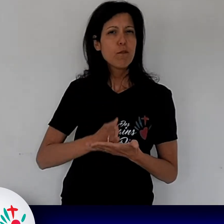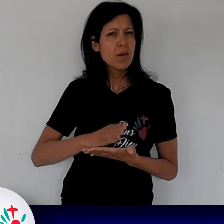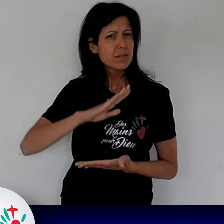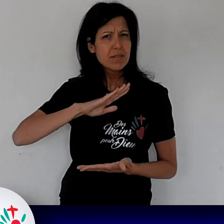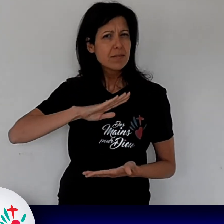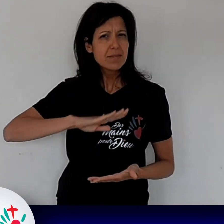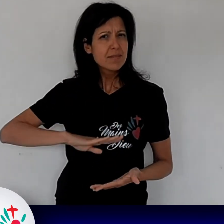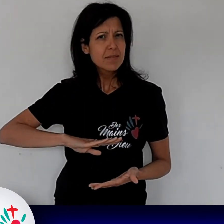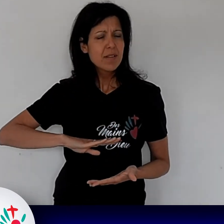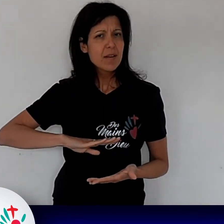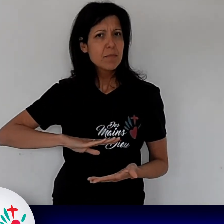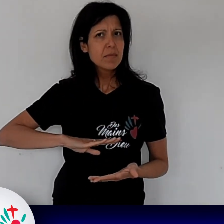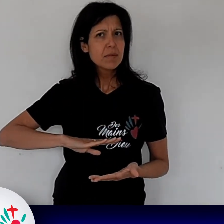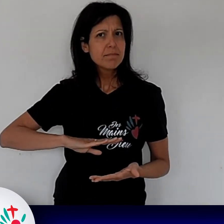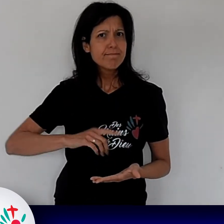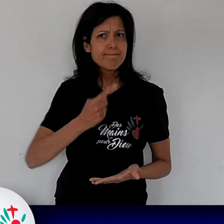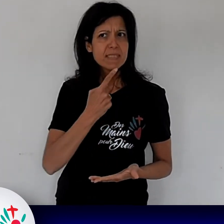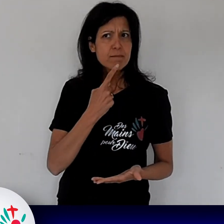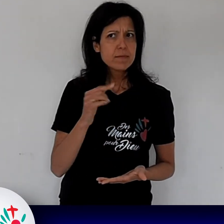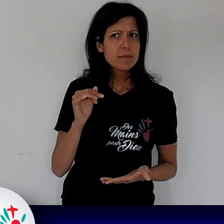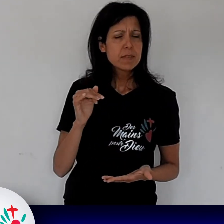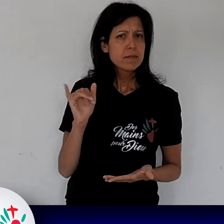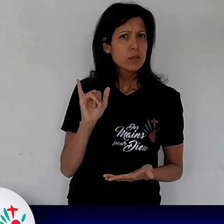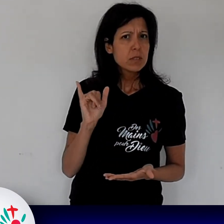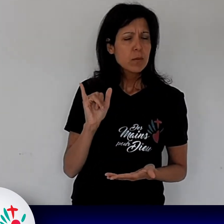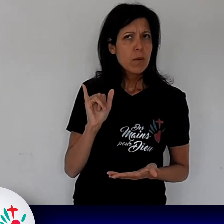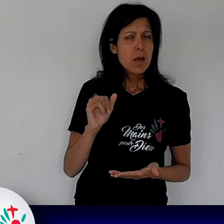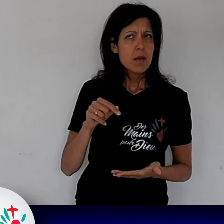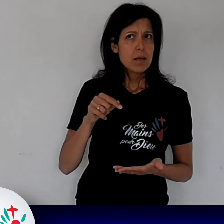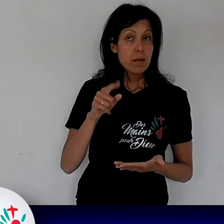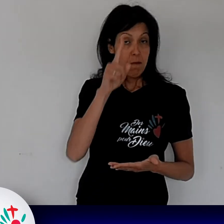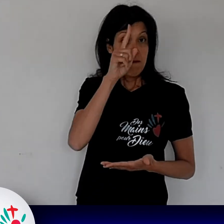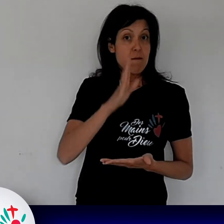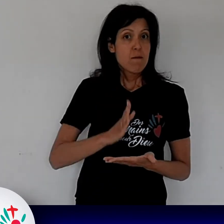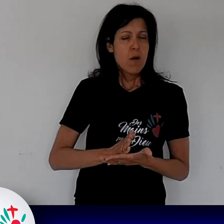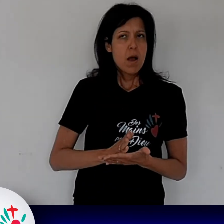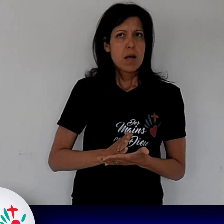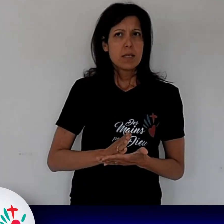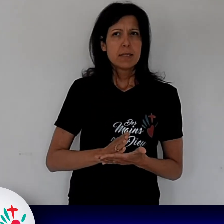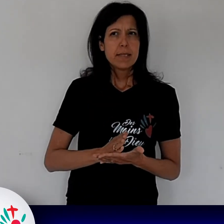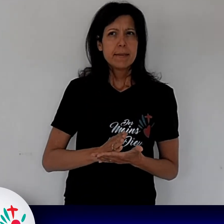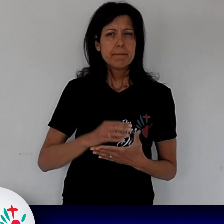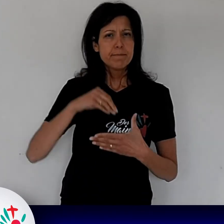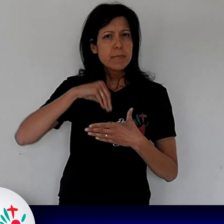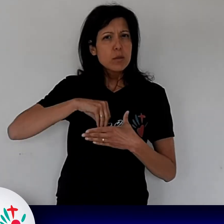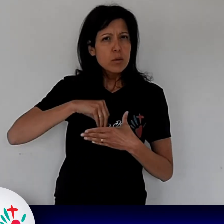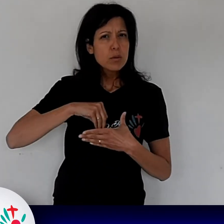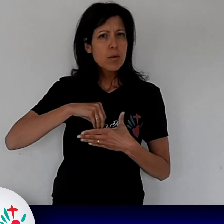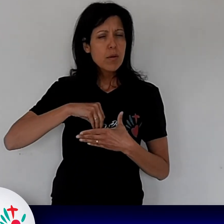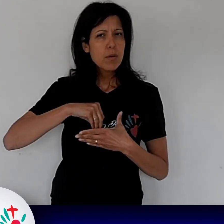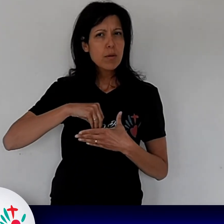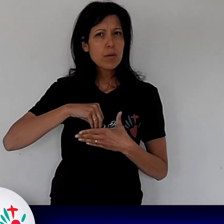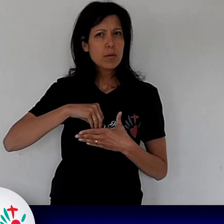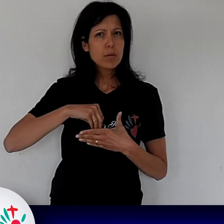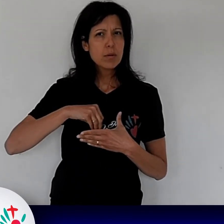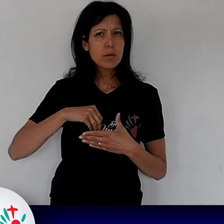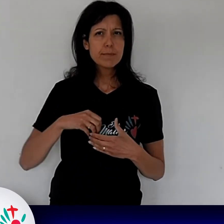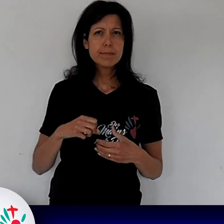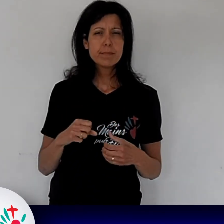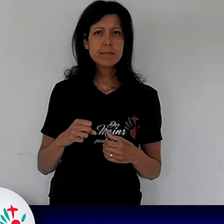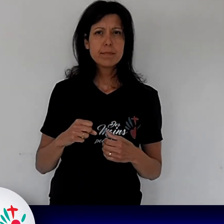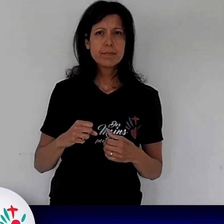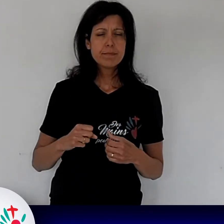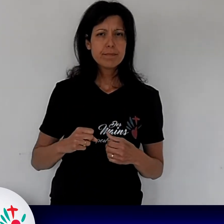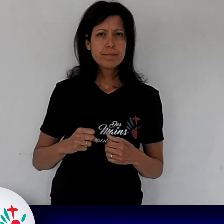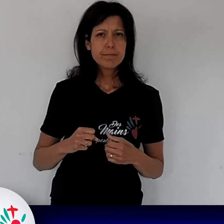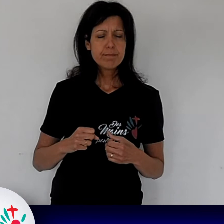La foi, c'est la ferme assurance. Peut-être que nous ne le voyons pas encore maintenant. mais